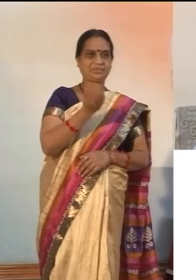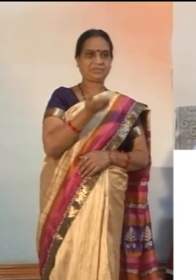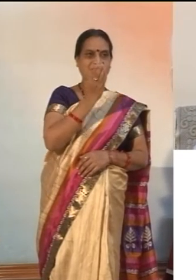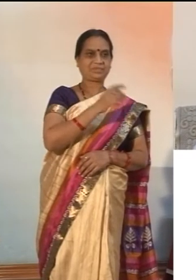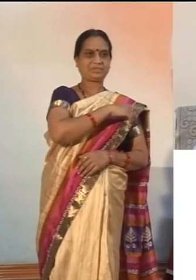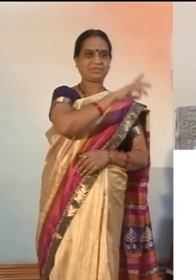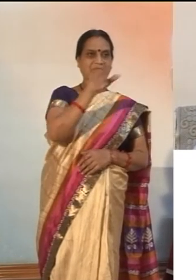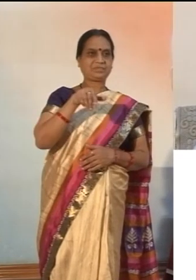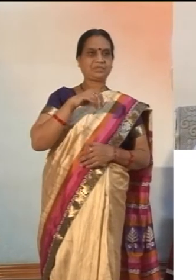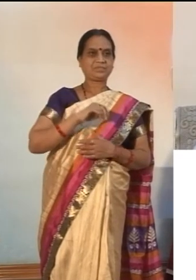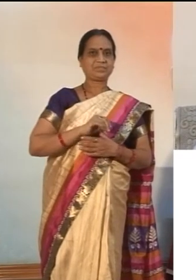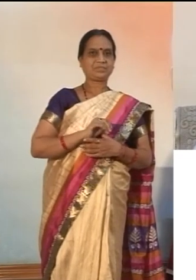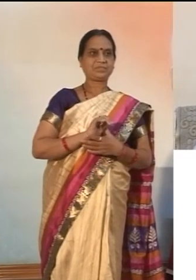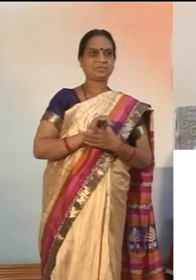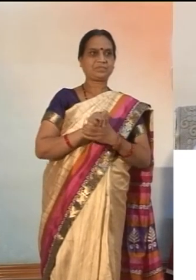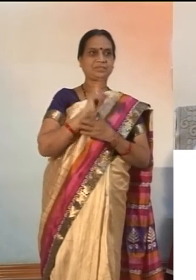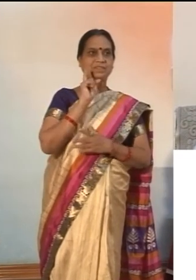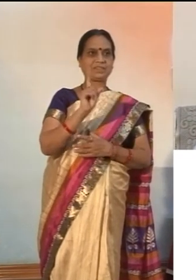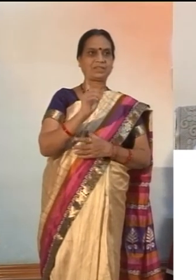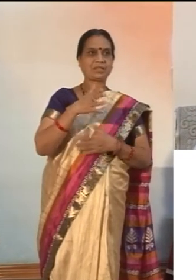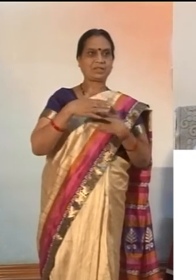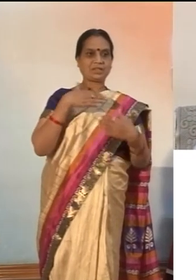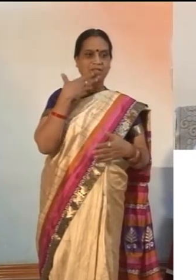एक ही बात कही है